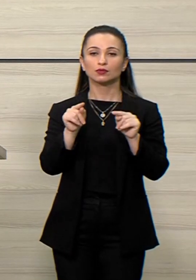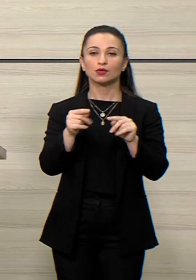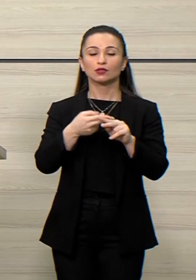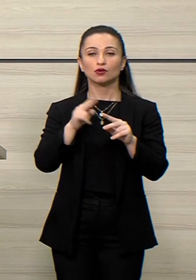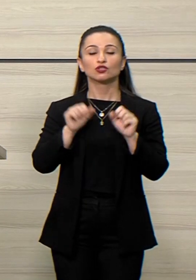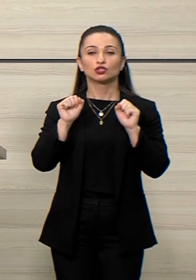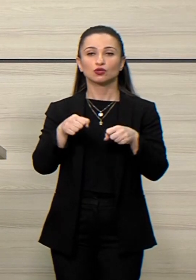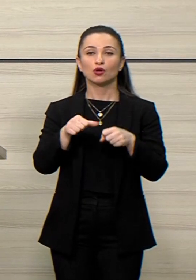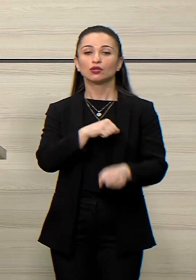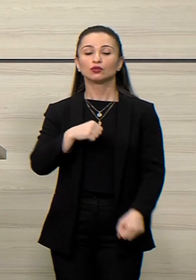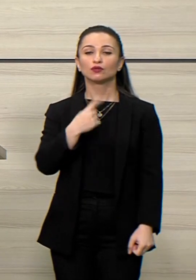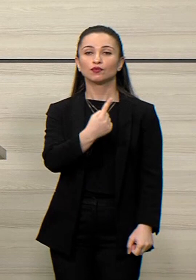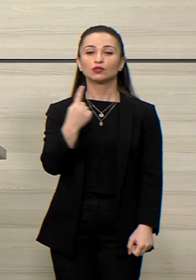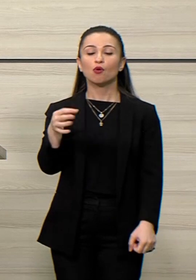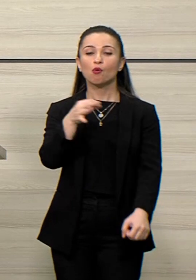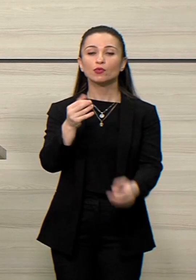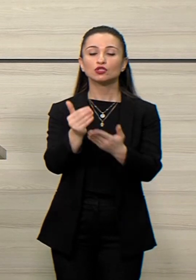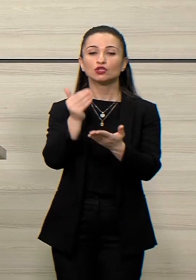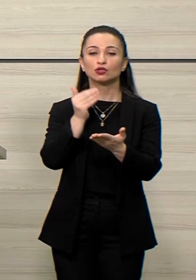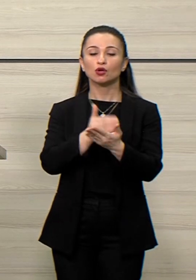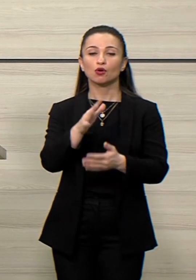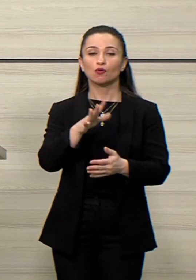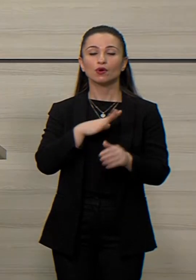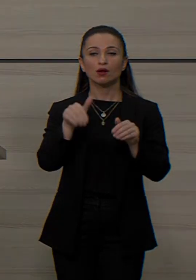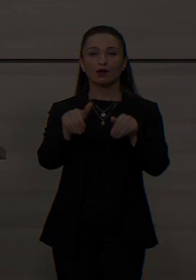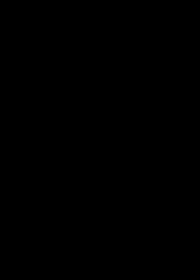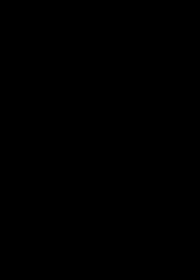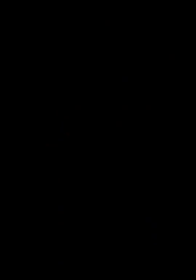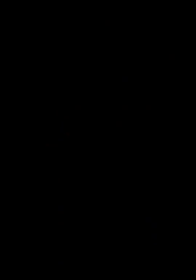და შესაძლოა თითოეული უბნის შედეგებს ჰქონდეს გადაწყვეტი მნიშვნელობა.